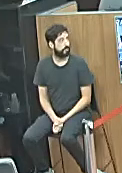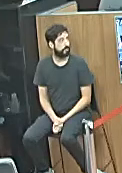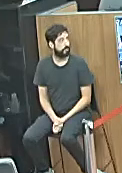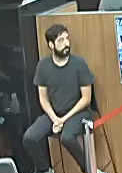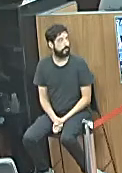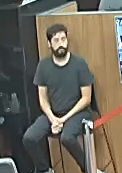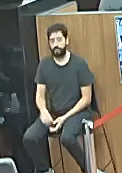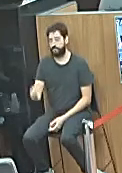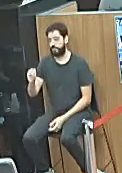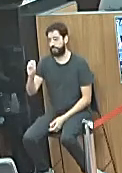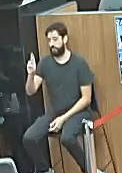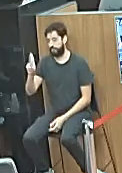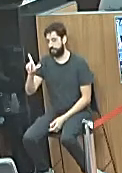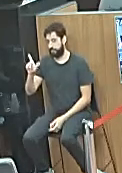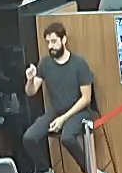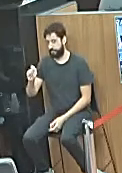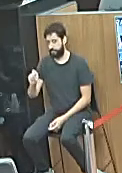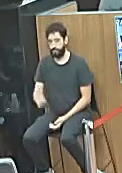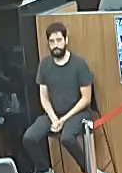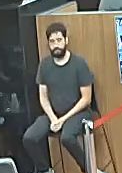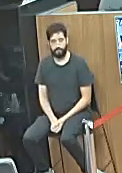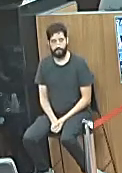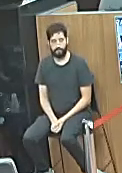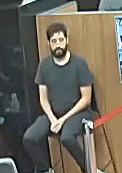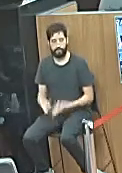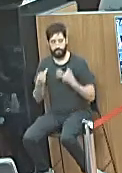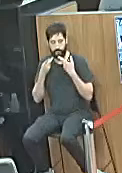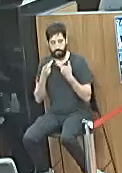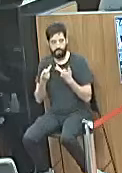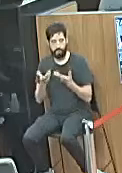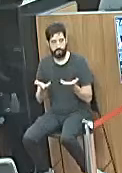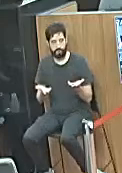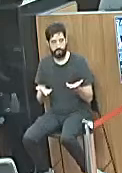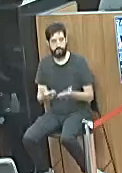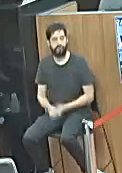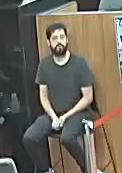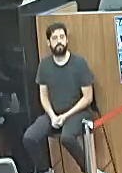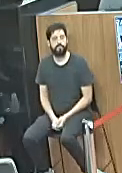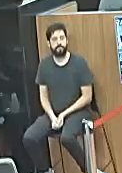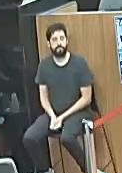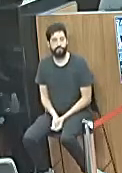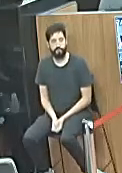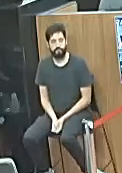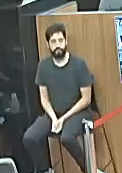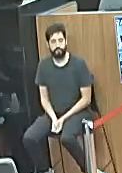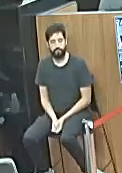sula a fala nossa companheira amiga sua